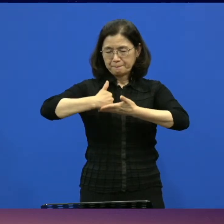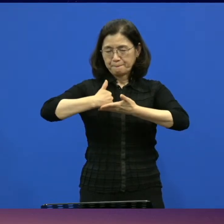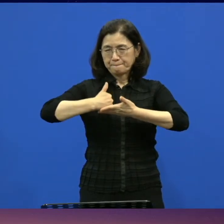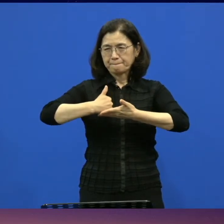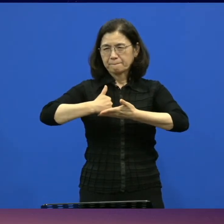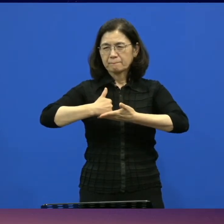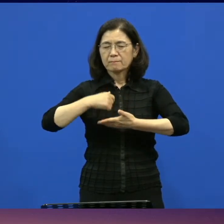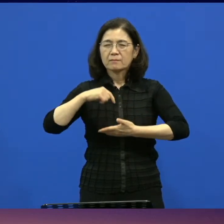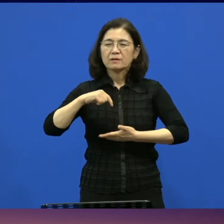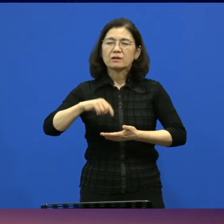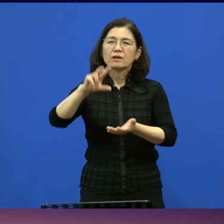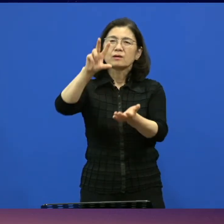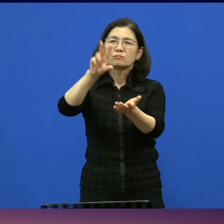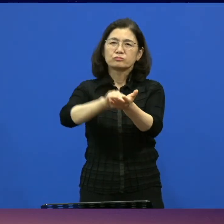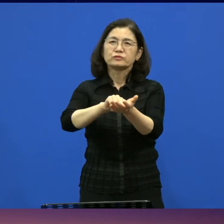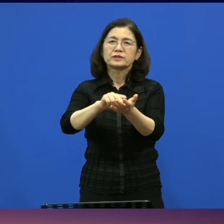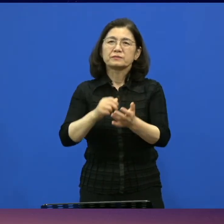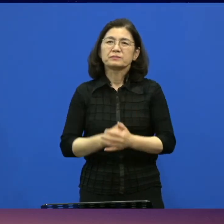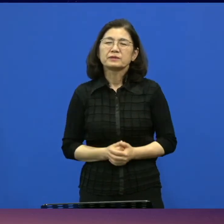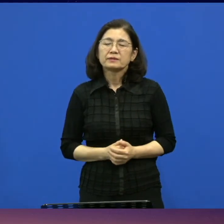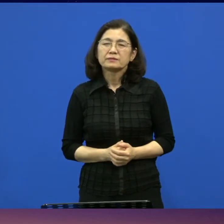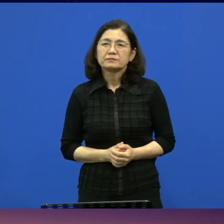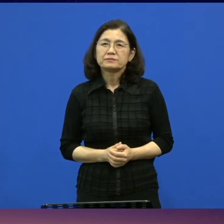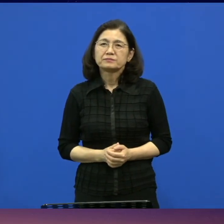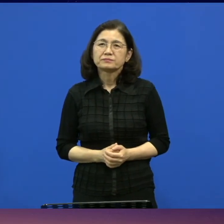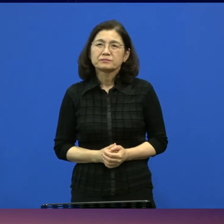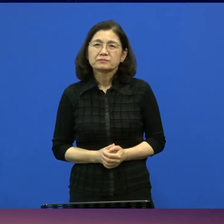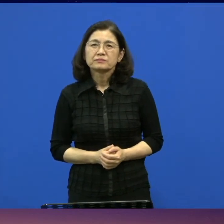저도 마찬가지예요. 그것과 늘 싸워야 되는 거예요.